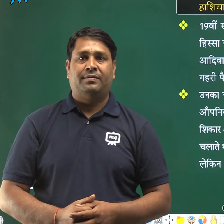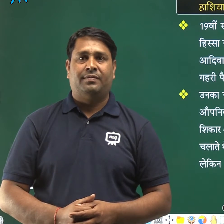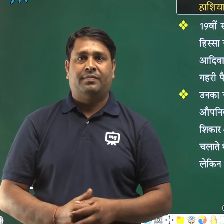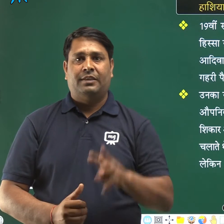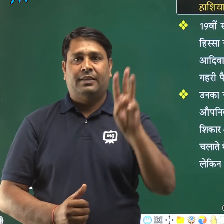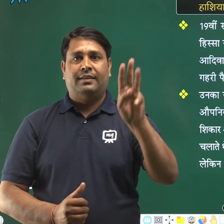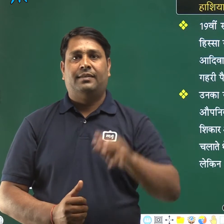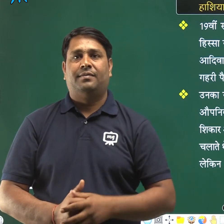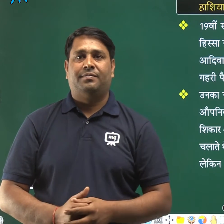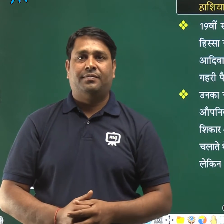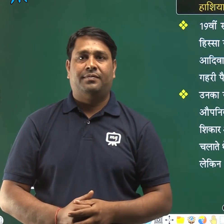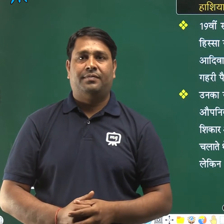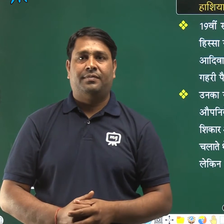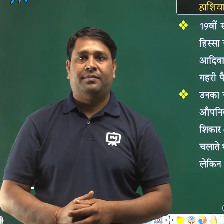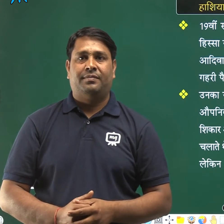3